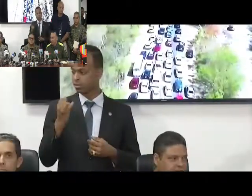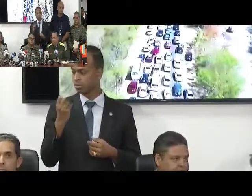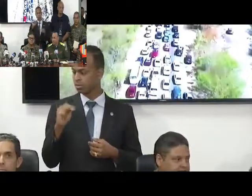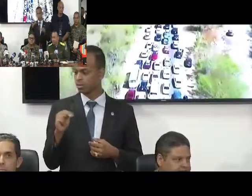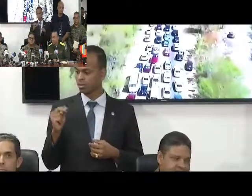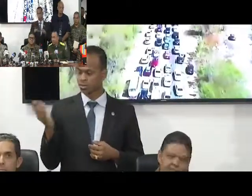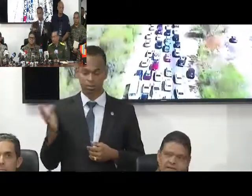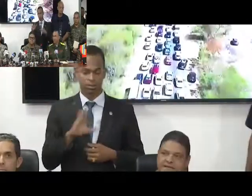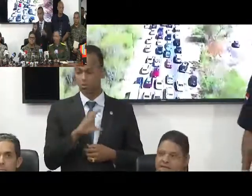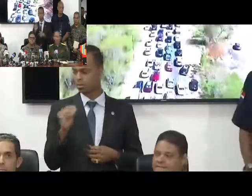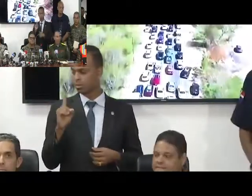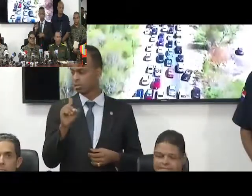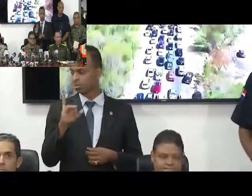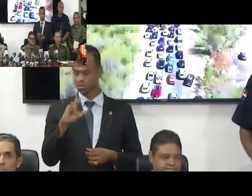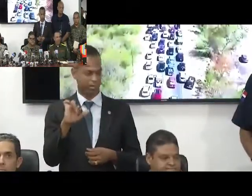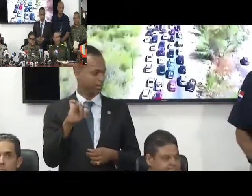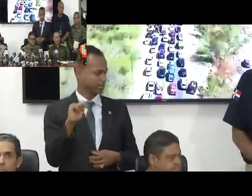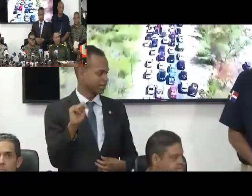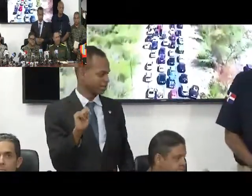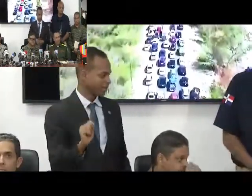cercana?